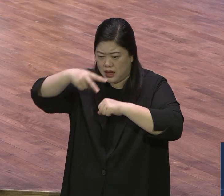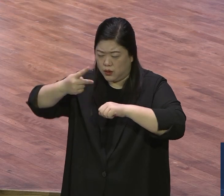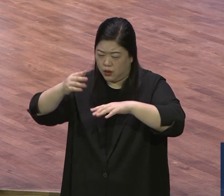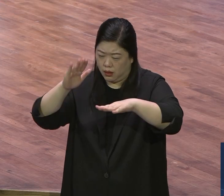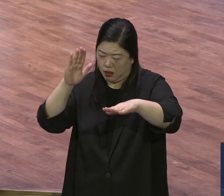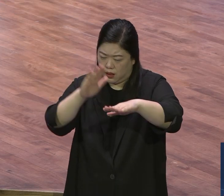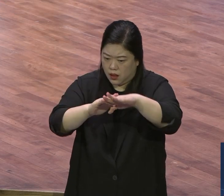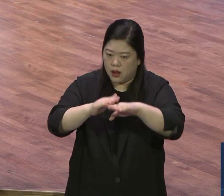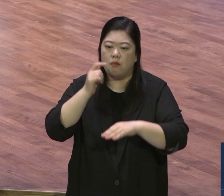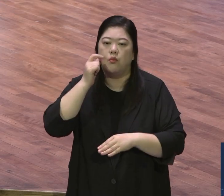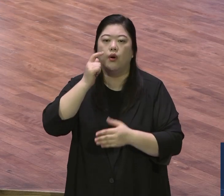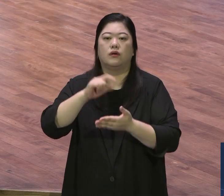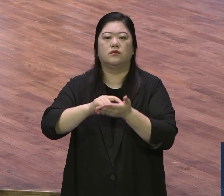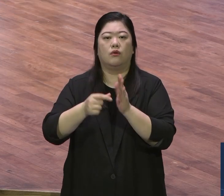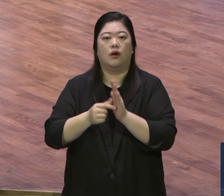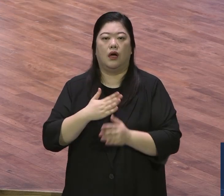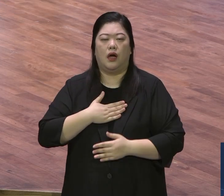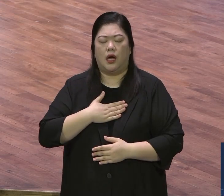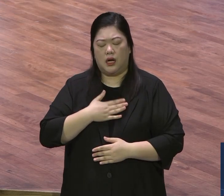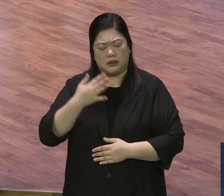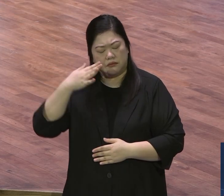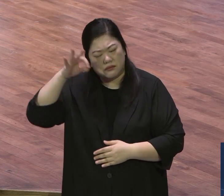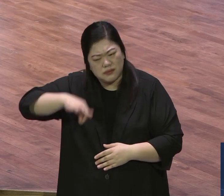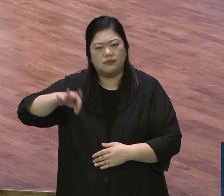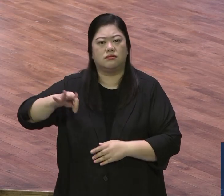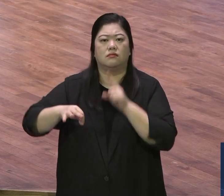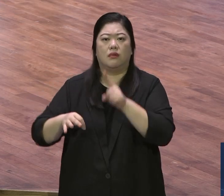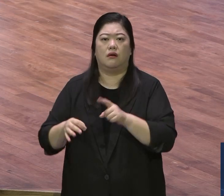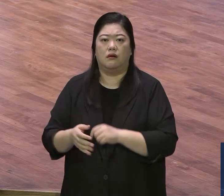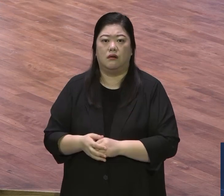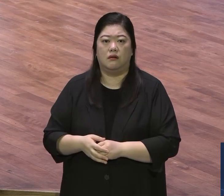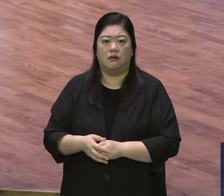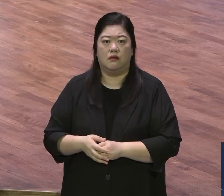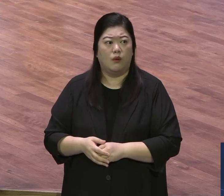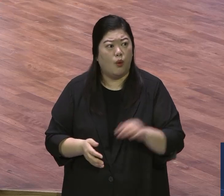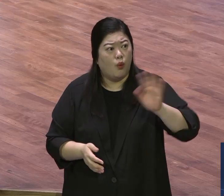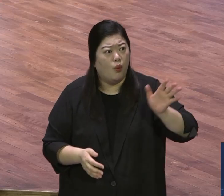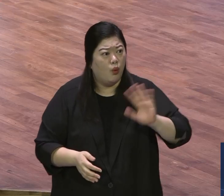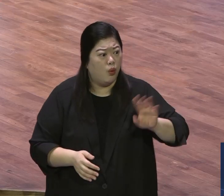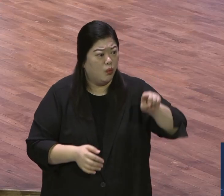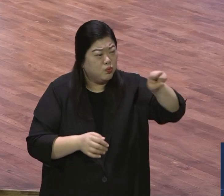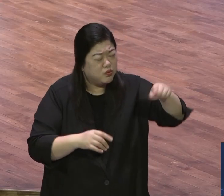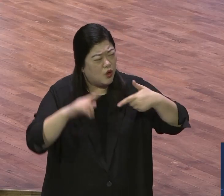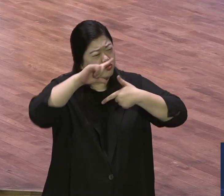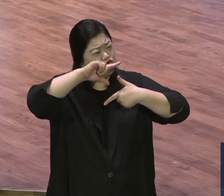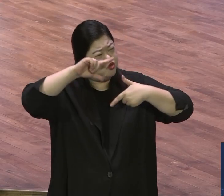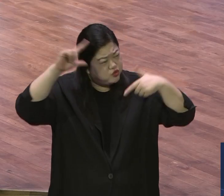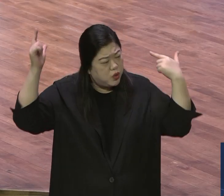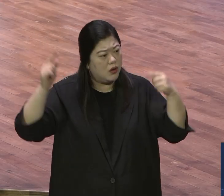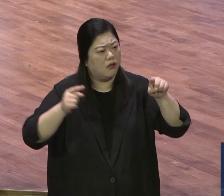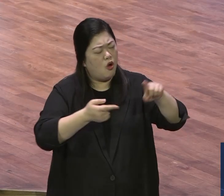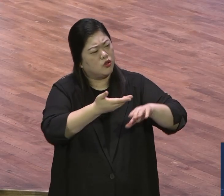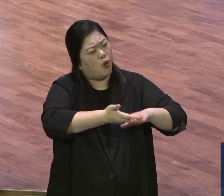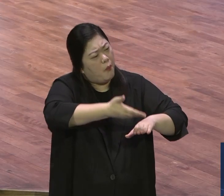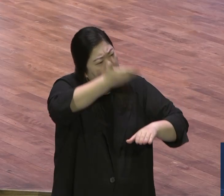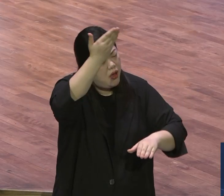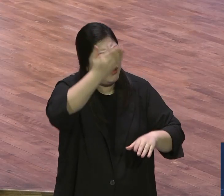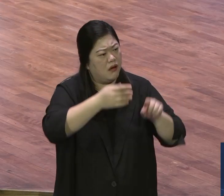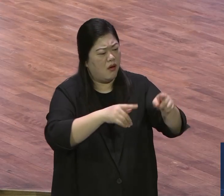육신적인 말로는 사람으로서는 이해할 수 없는 말이에요. 자기가 더 유명한데 더 선배인데 더